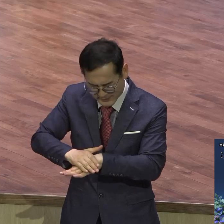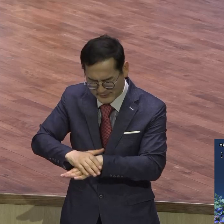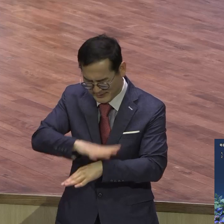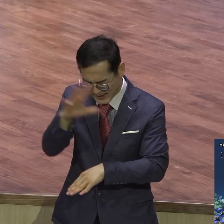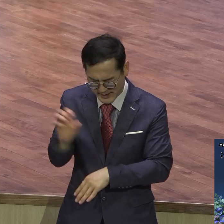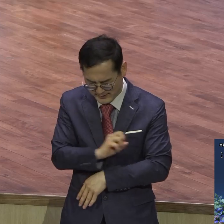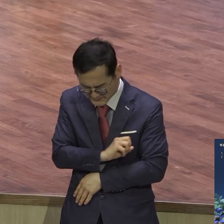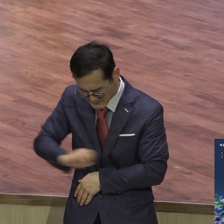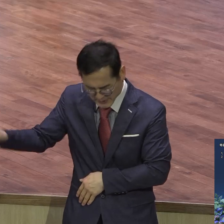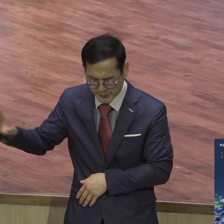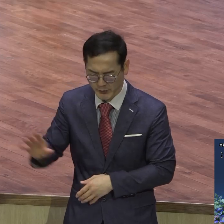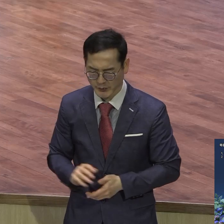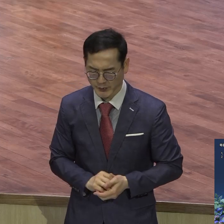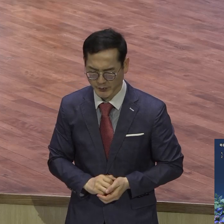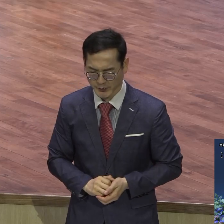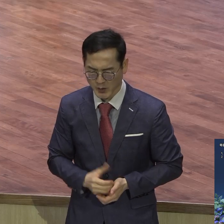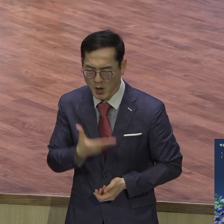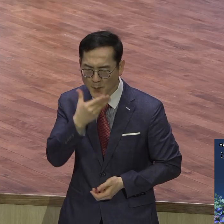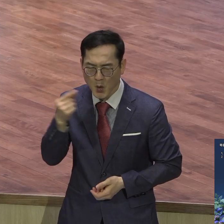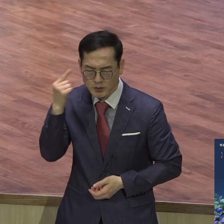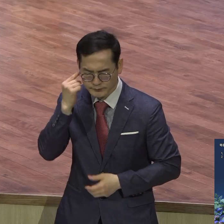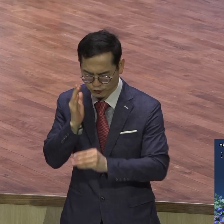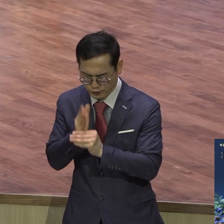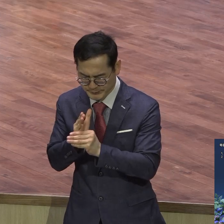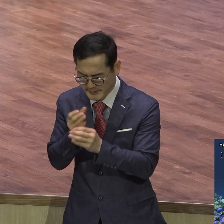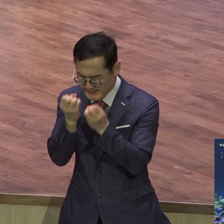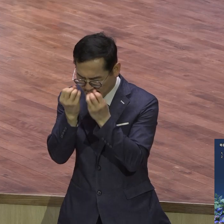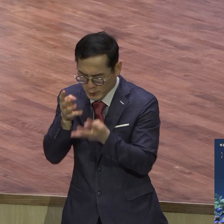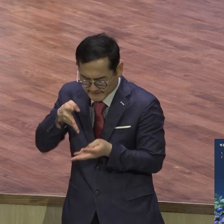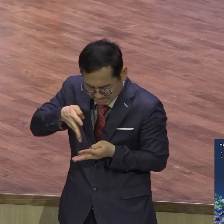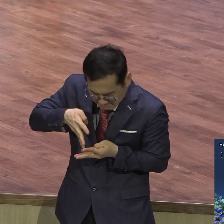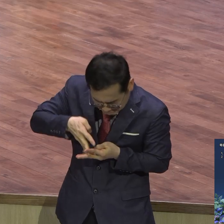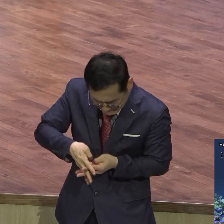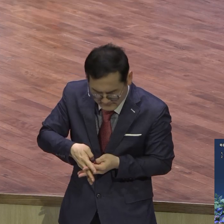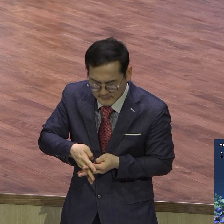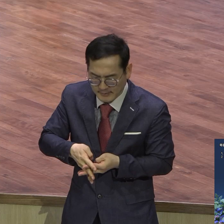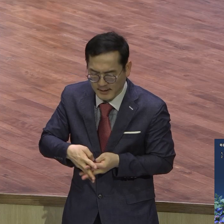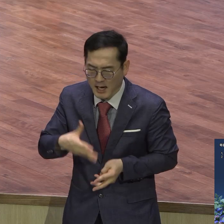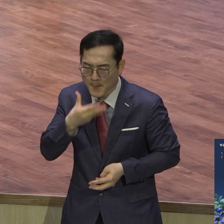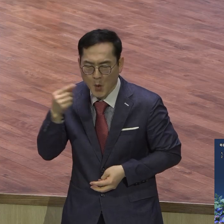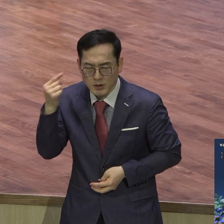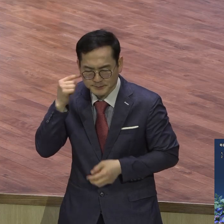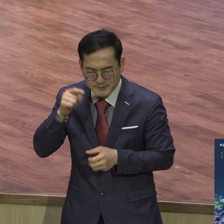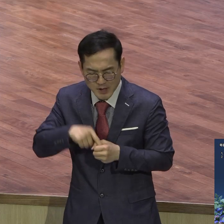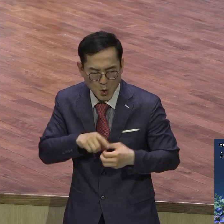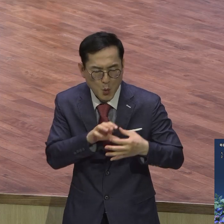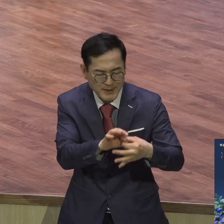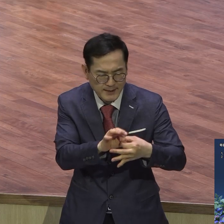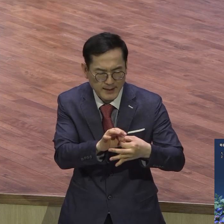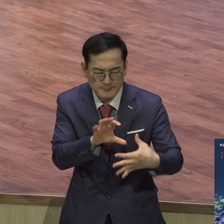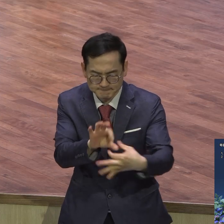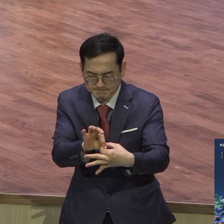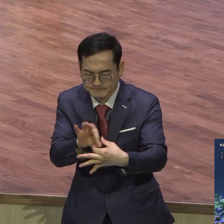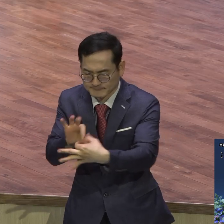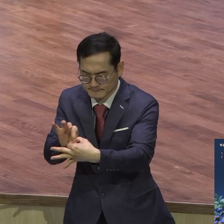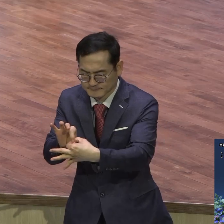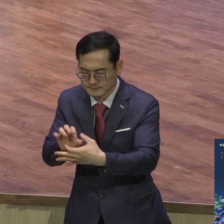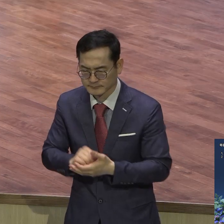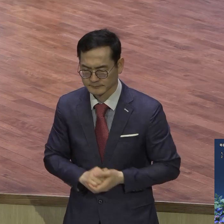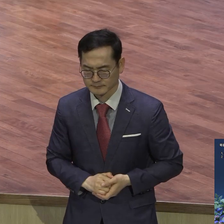깨버리고 정말로 보금적인 세틀을 갖추어서 보금적 관계 회복이 가정에서 직장으로